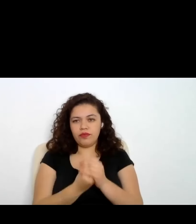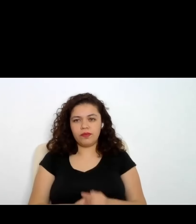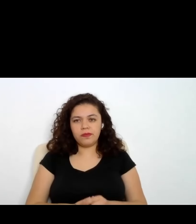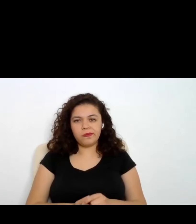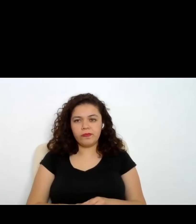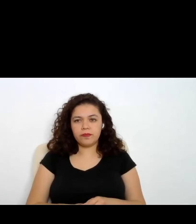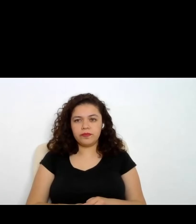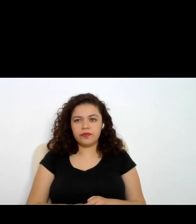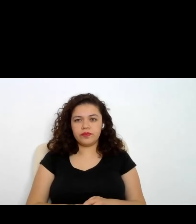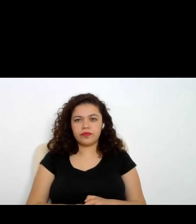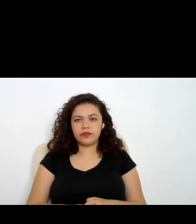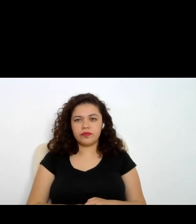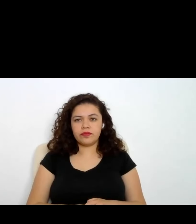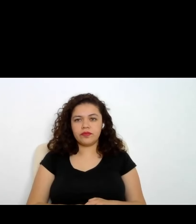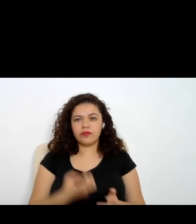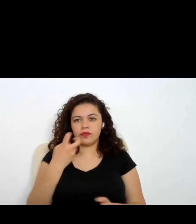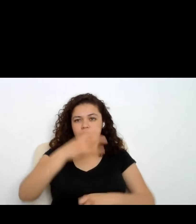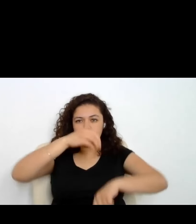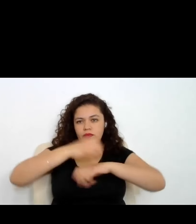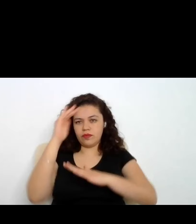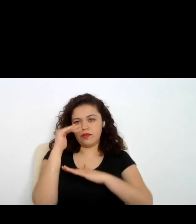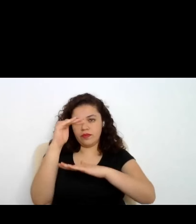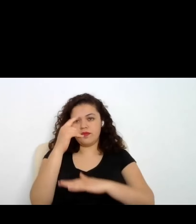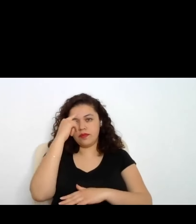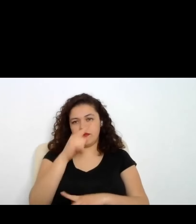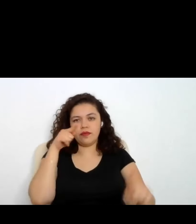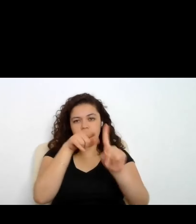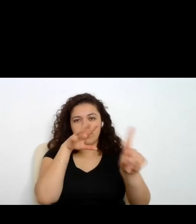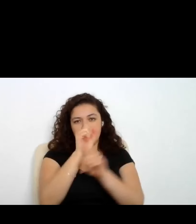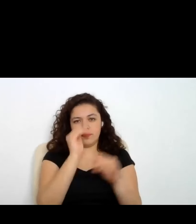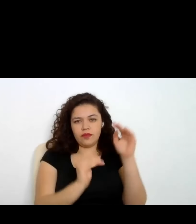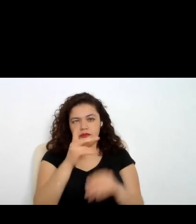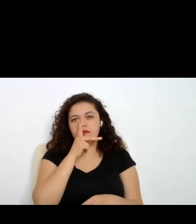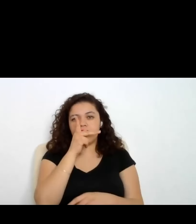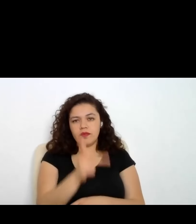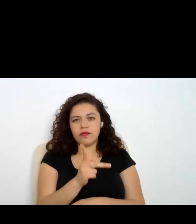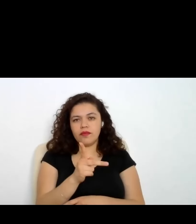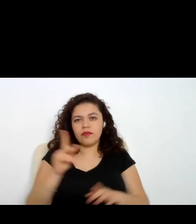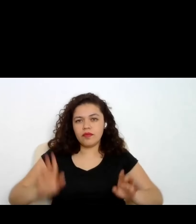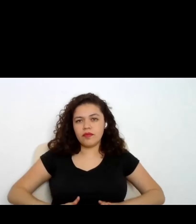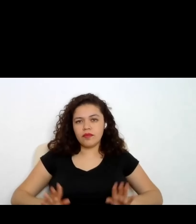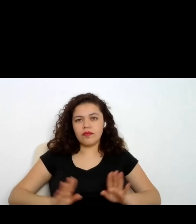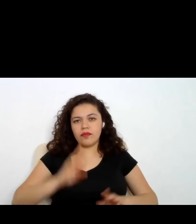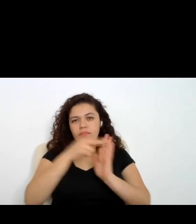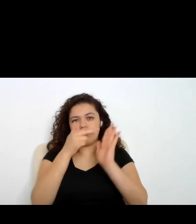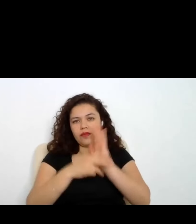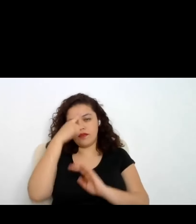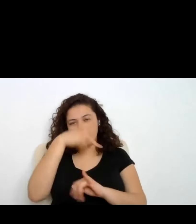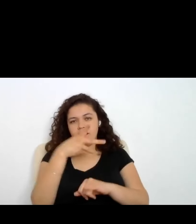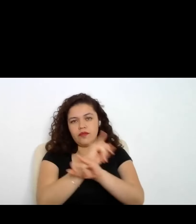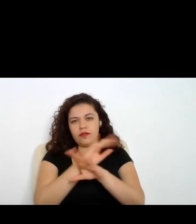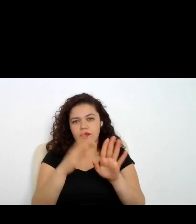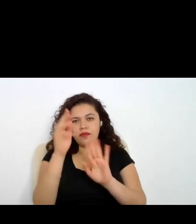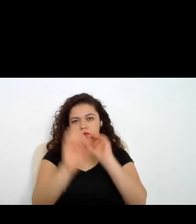el establecer y delimitar el alcance, los términos y condiciones del tratamiento de los datos